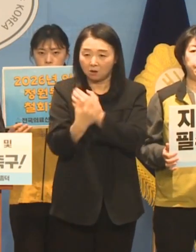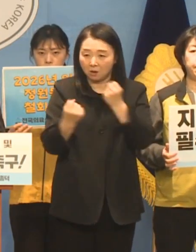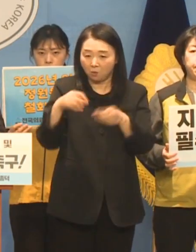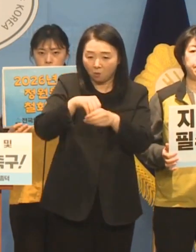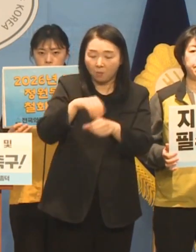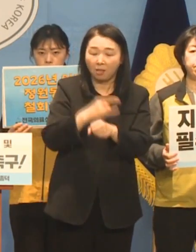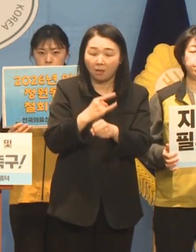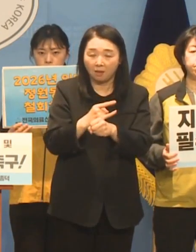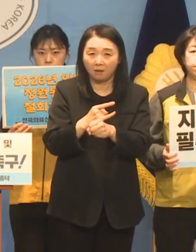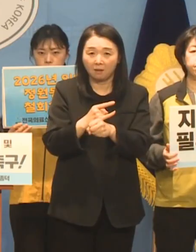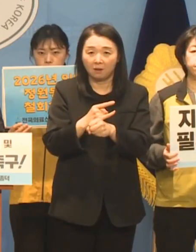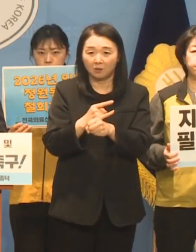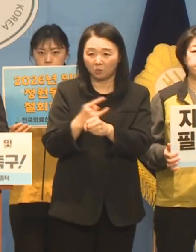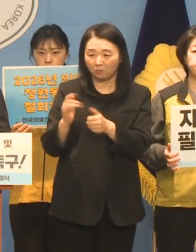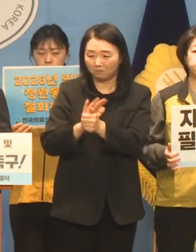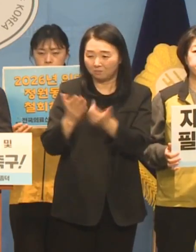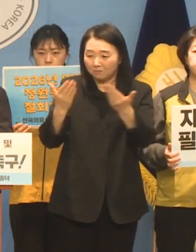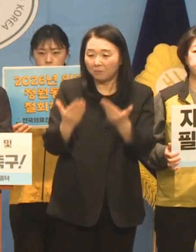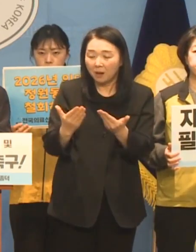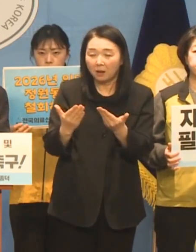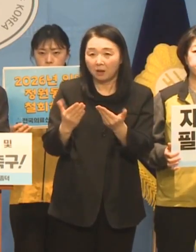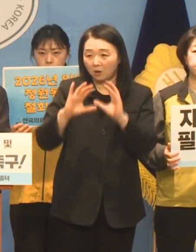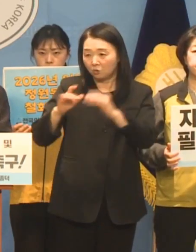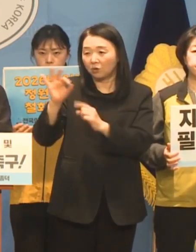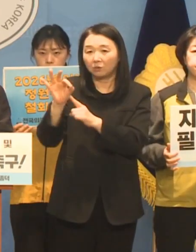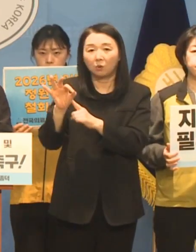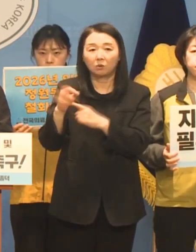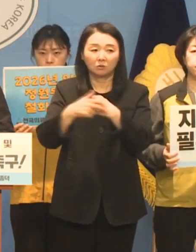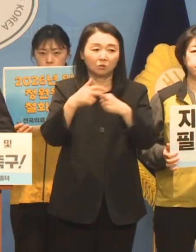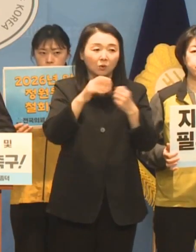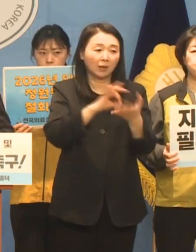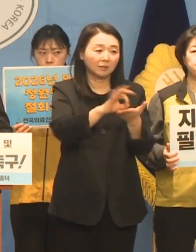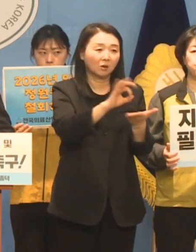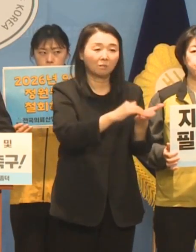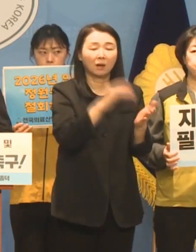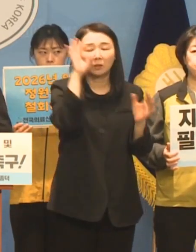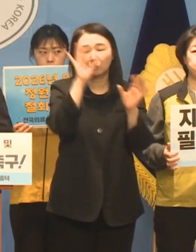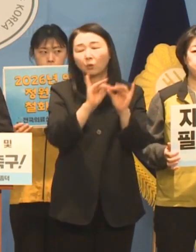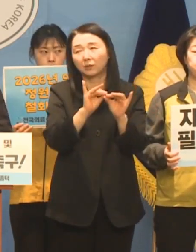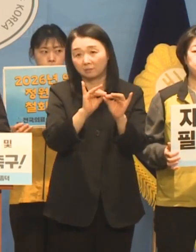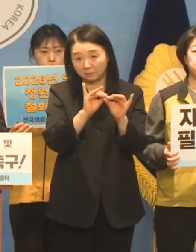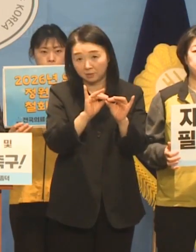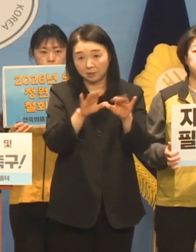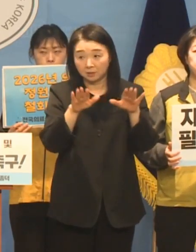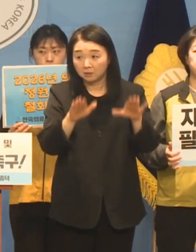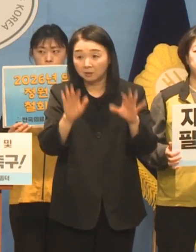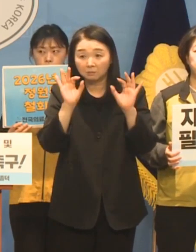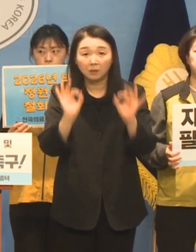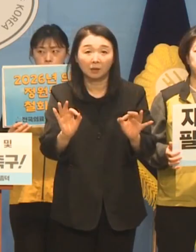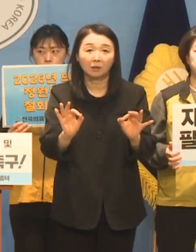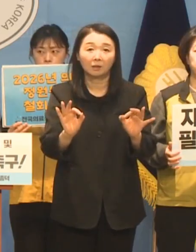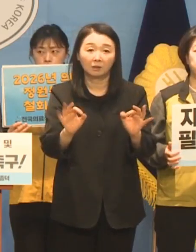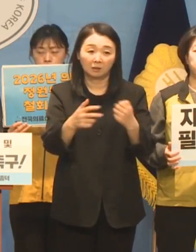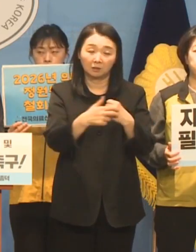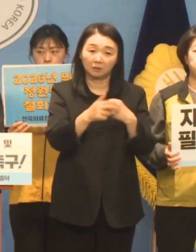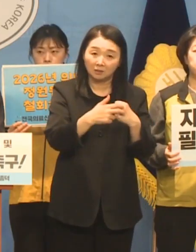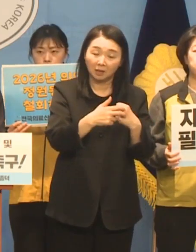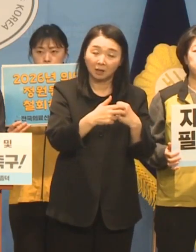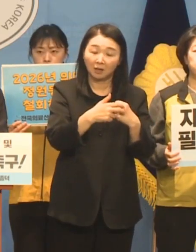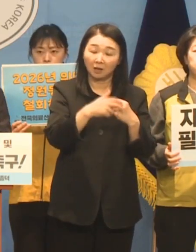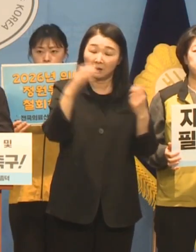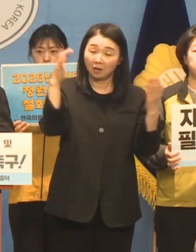해야 될 막대한 건강보험 재정 국고를 이 의료개혁에 쓰는 것도 저희들 동의했습니다. 근데 지금 와서 의사